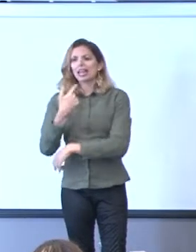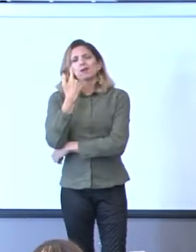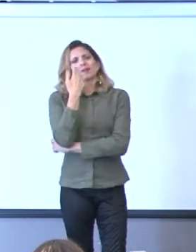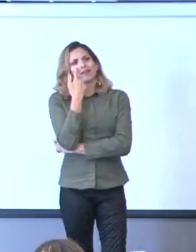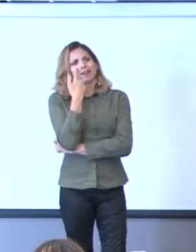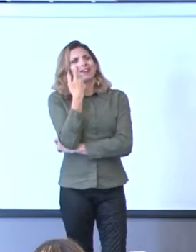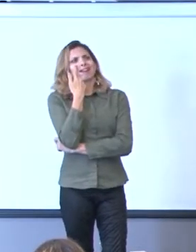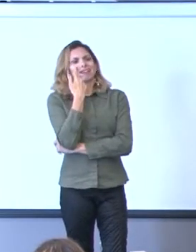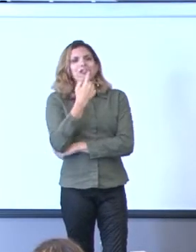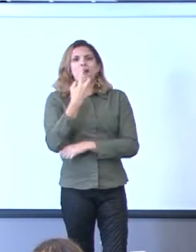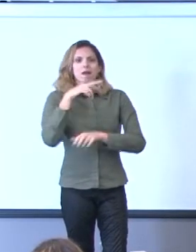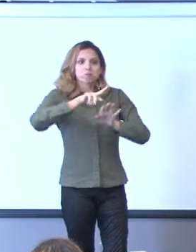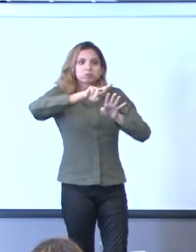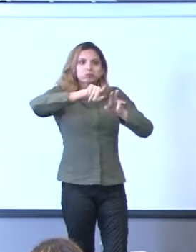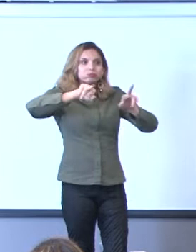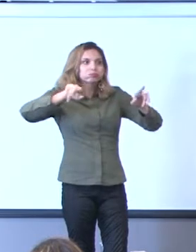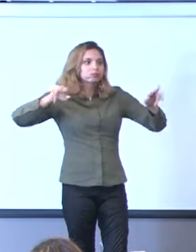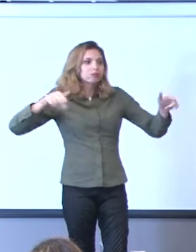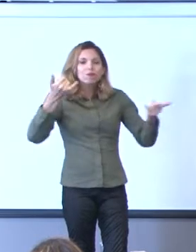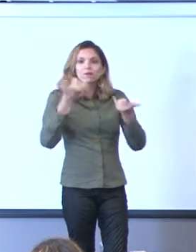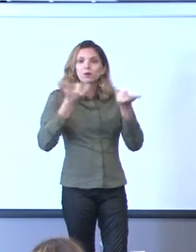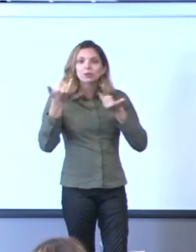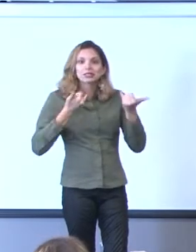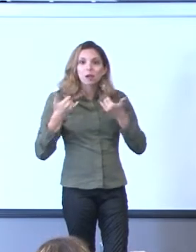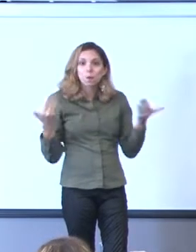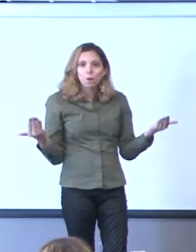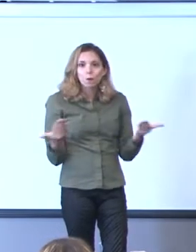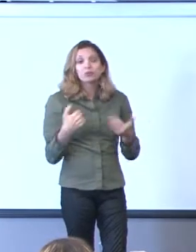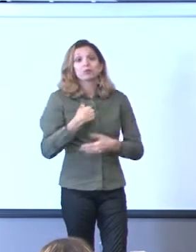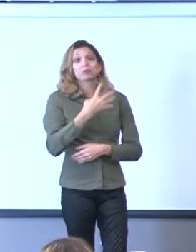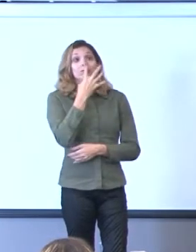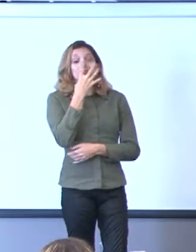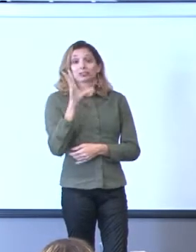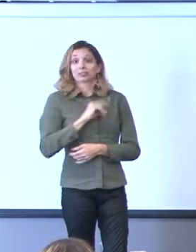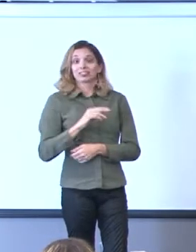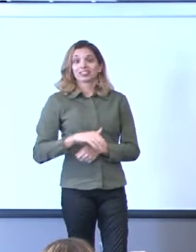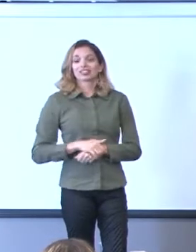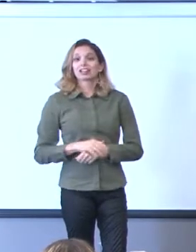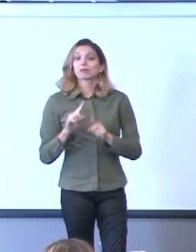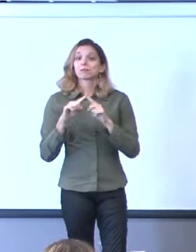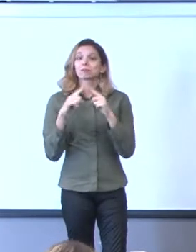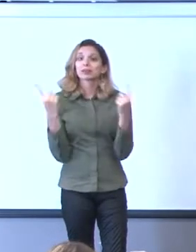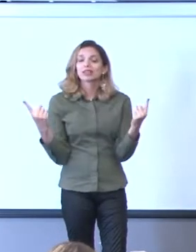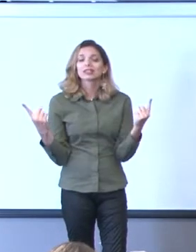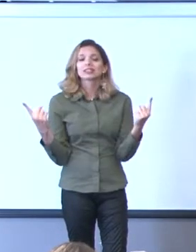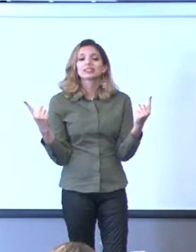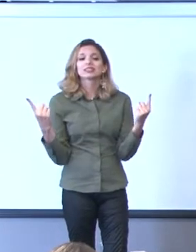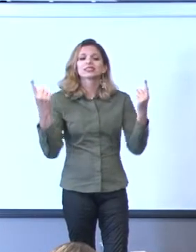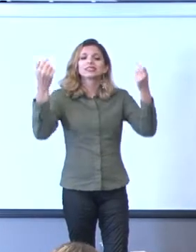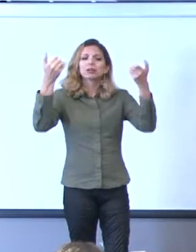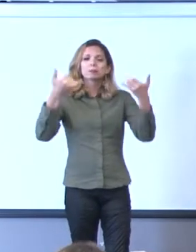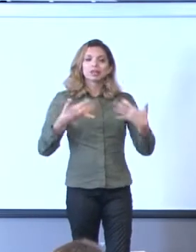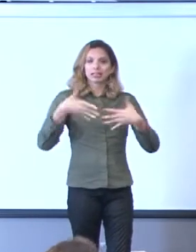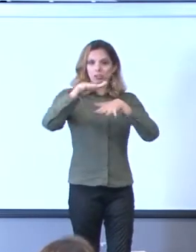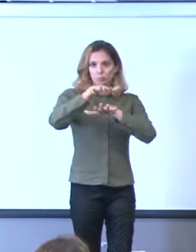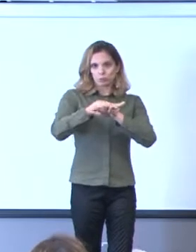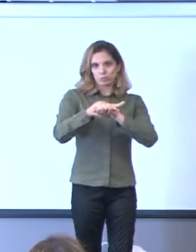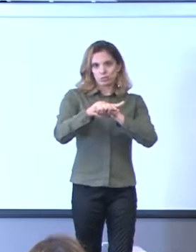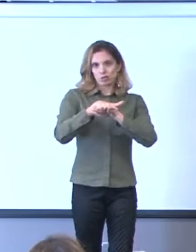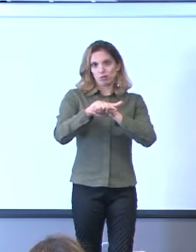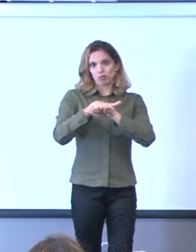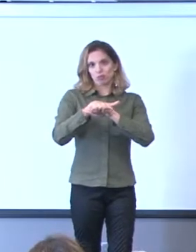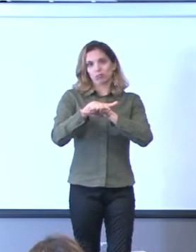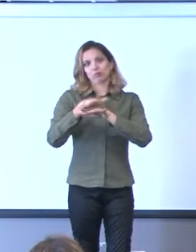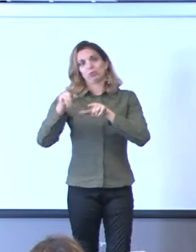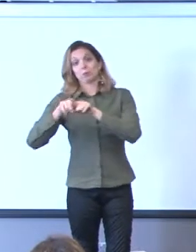grande diversidade de informações que foram distribuídas. Mas falar de inclusão, quando